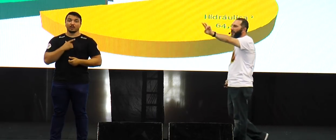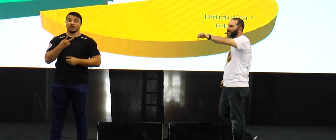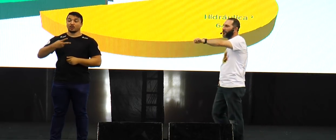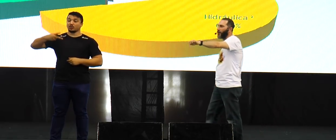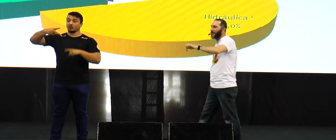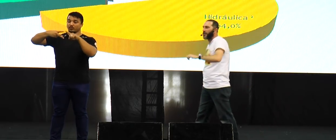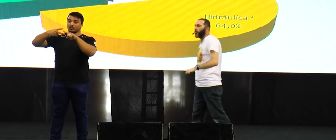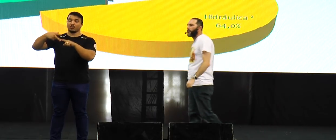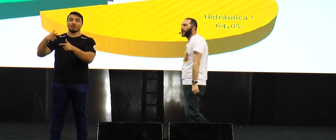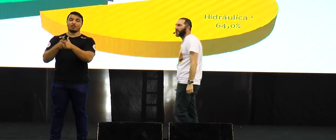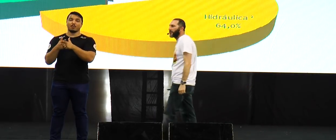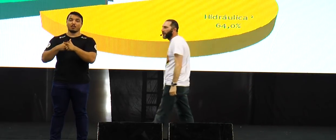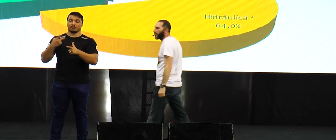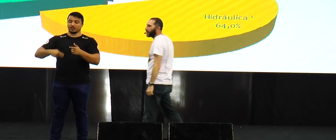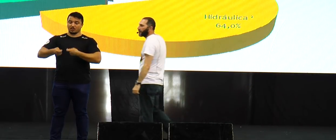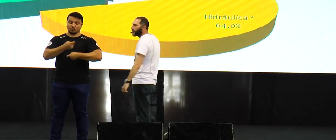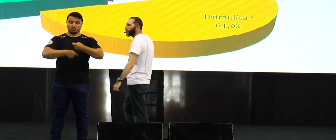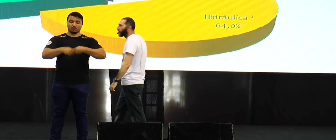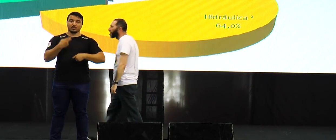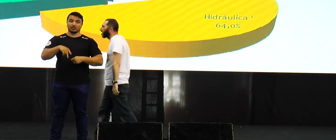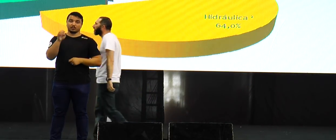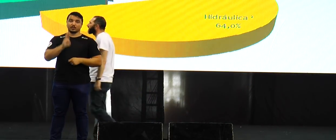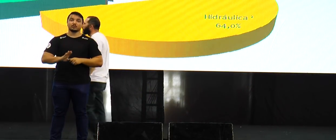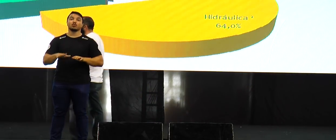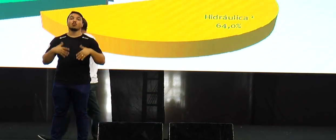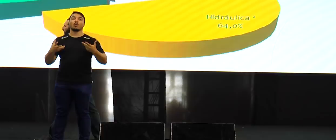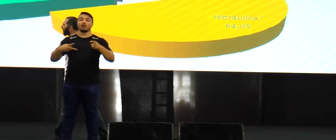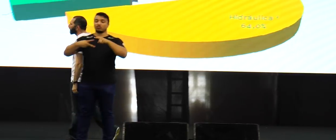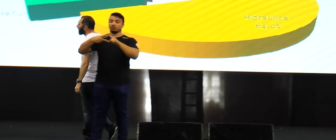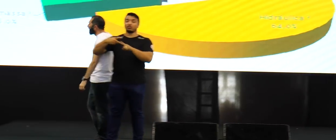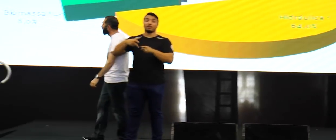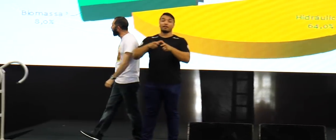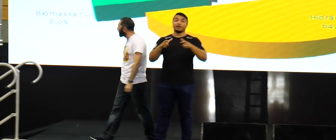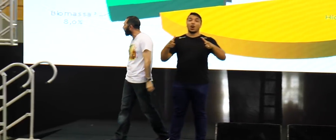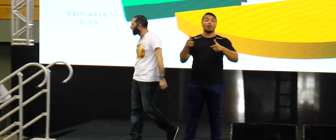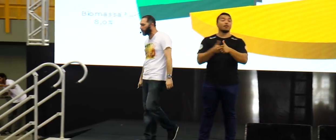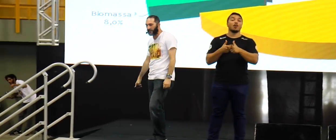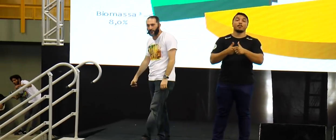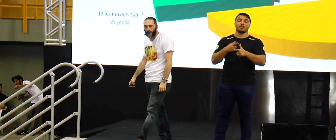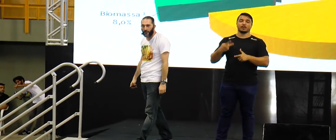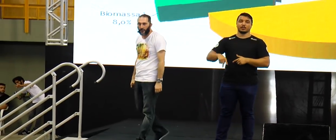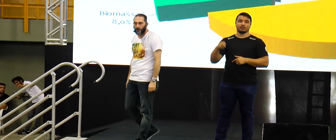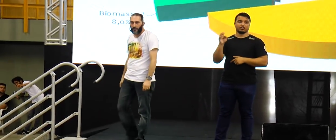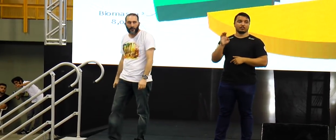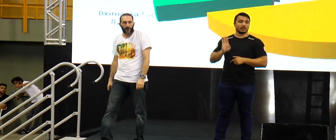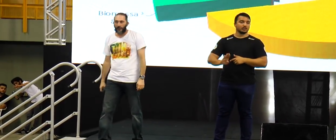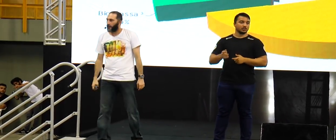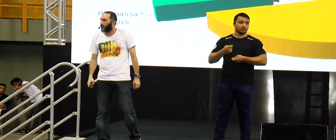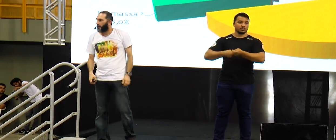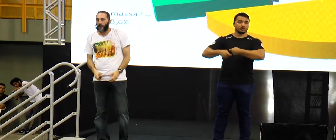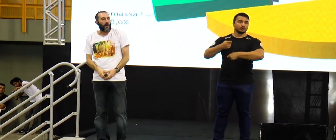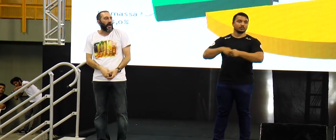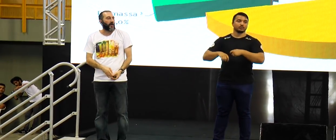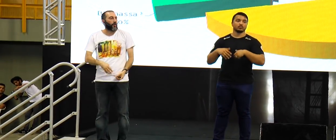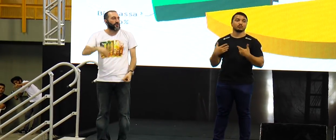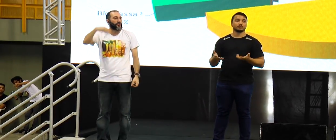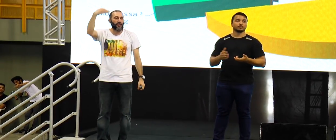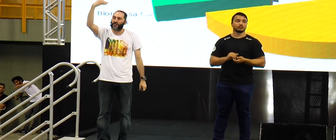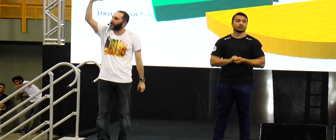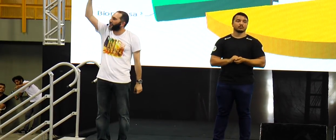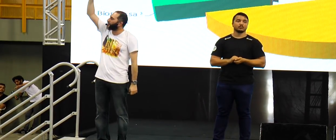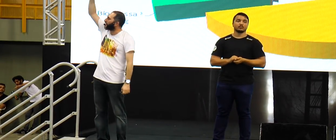maiores problemas atuais da economia brasileira? Digam para mim, quais são os 2 maiores problemas hoje da economia do Brasil?